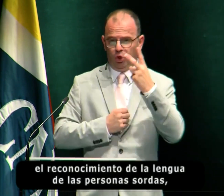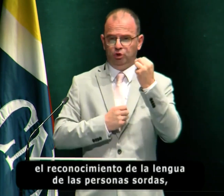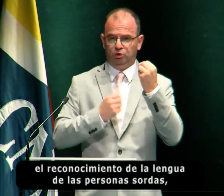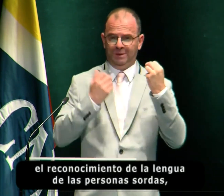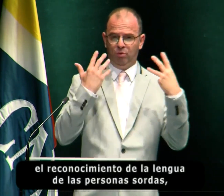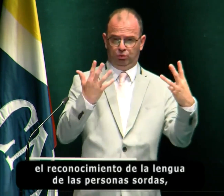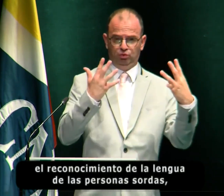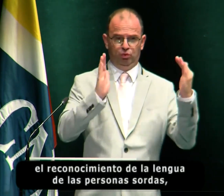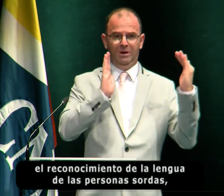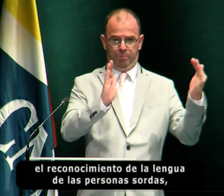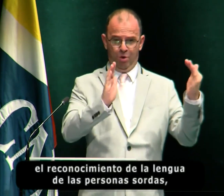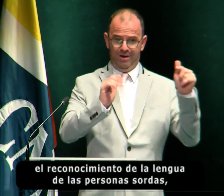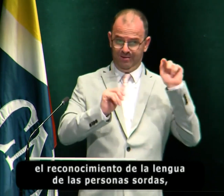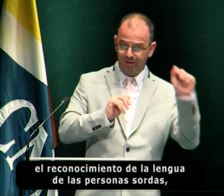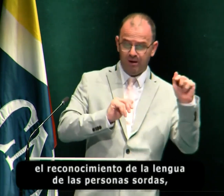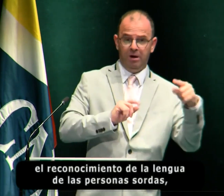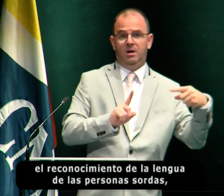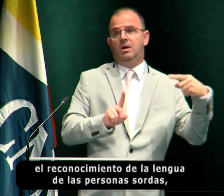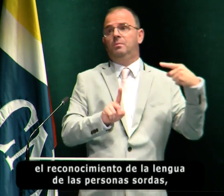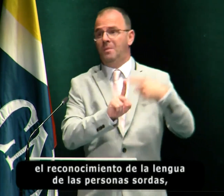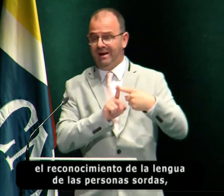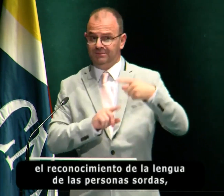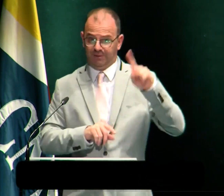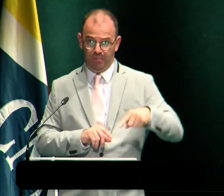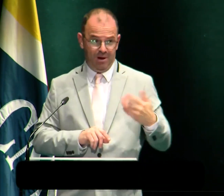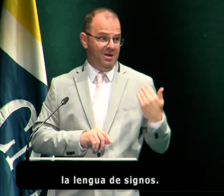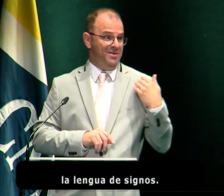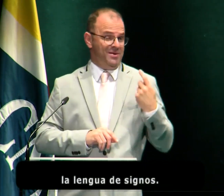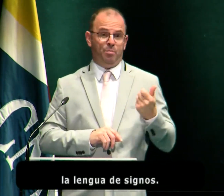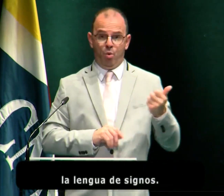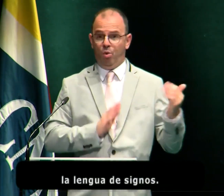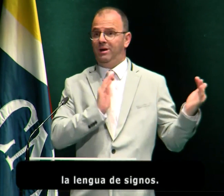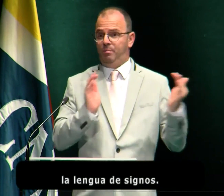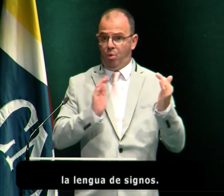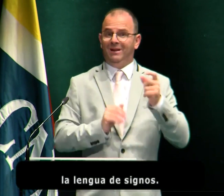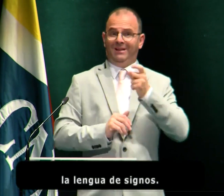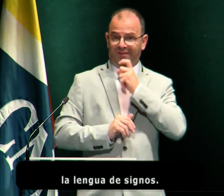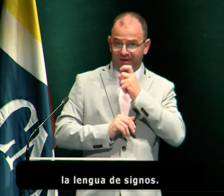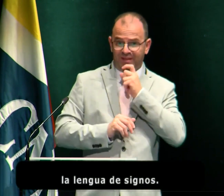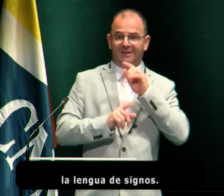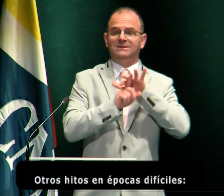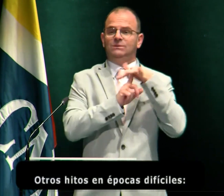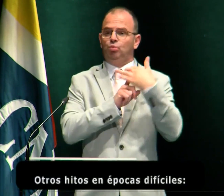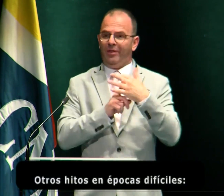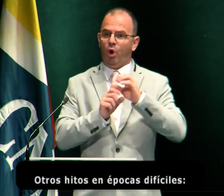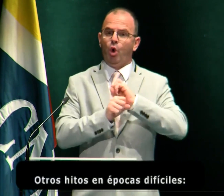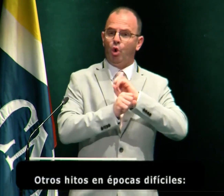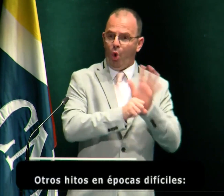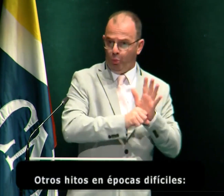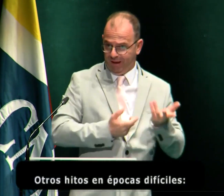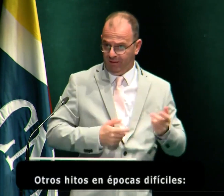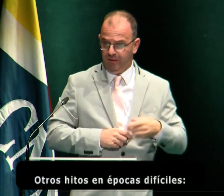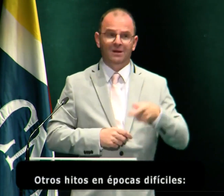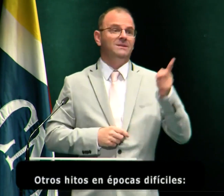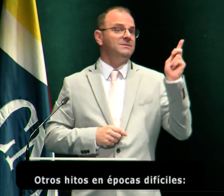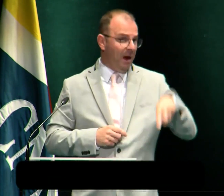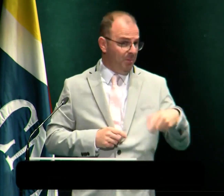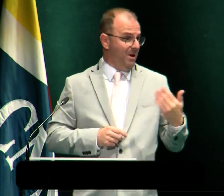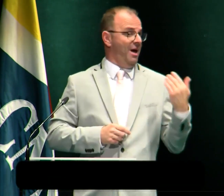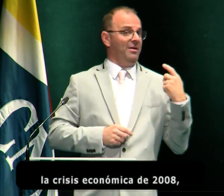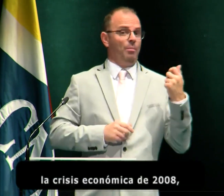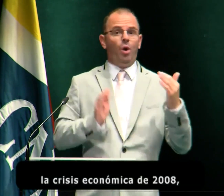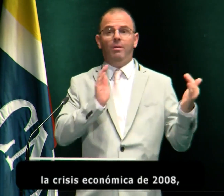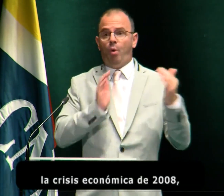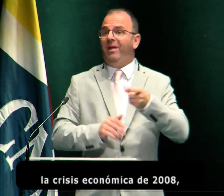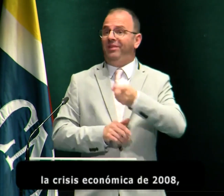épocas difíciles, como la crisis económica del 2008, así como hace poco hemos vivido épocas difíciles en la situación